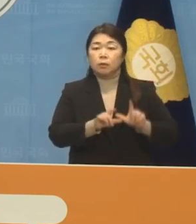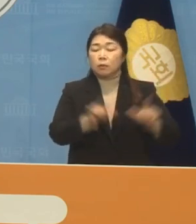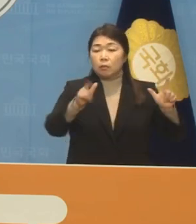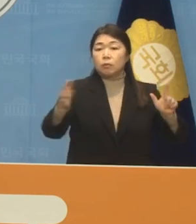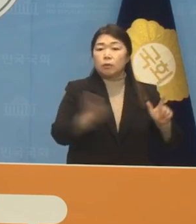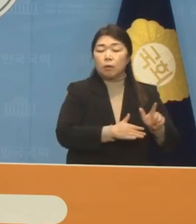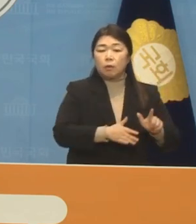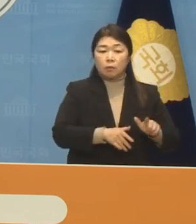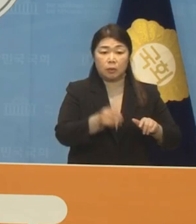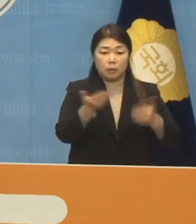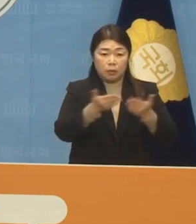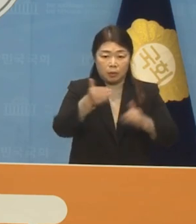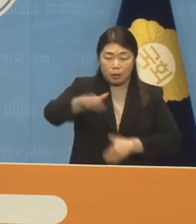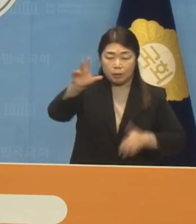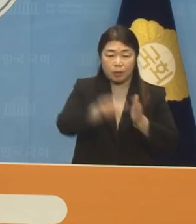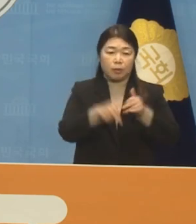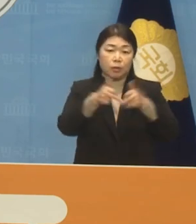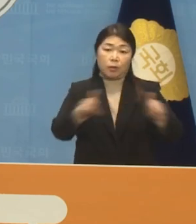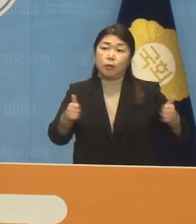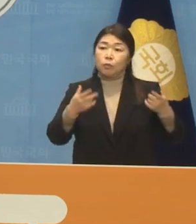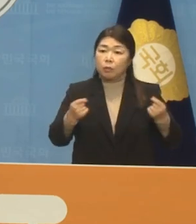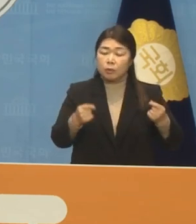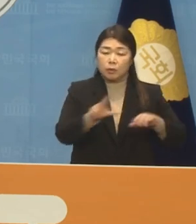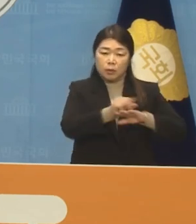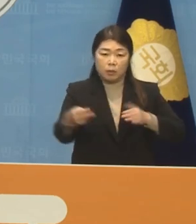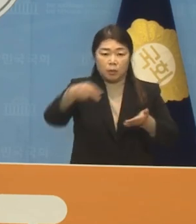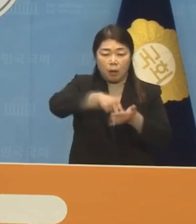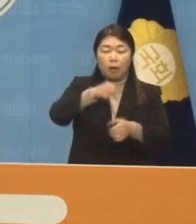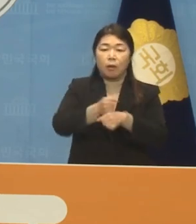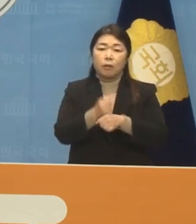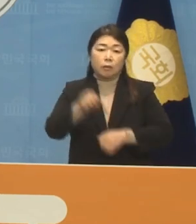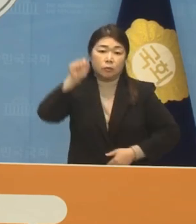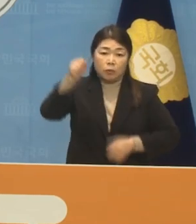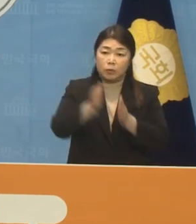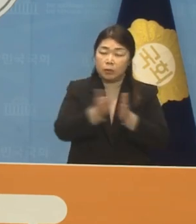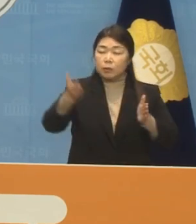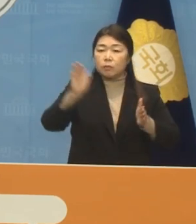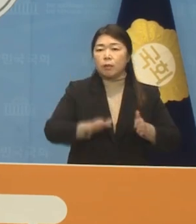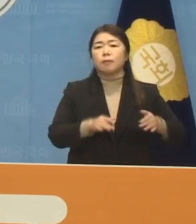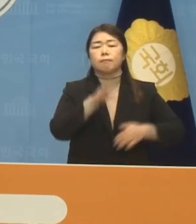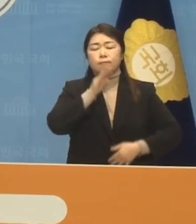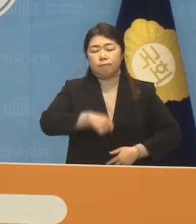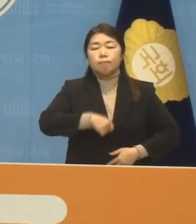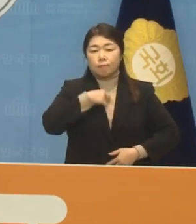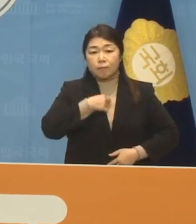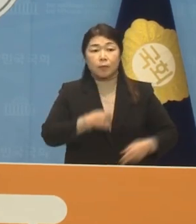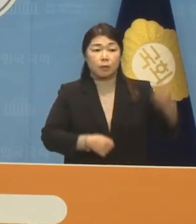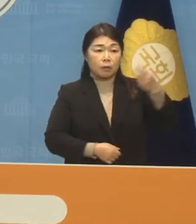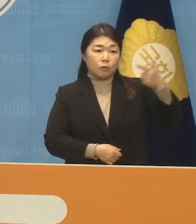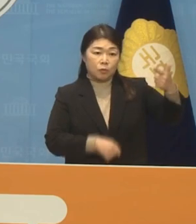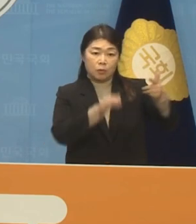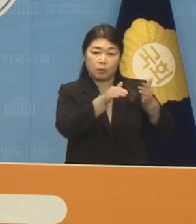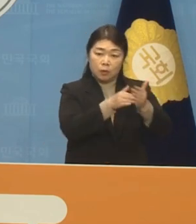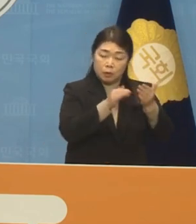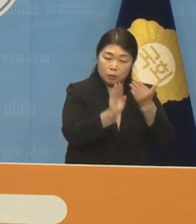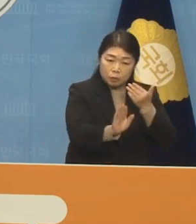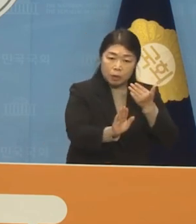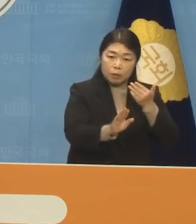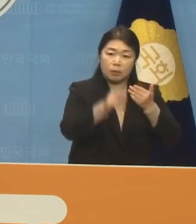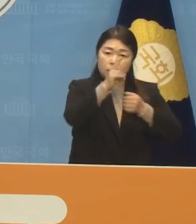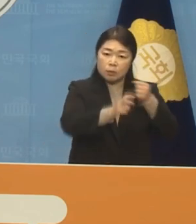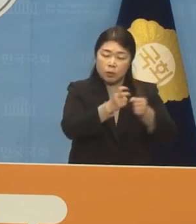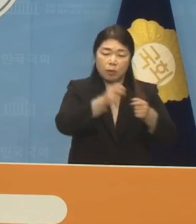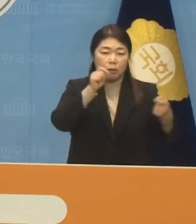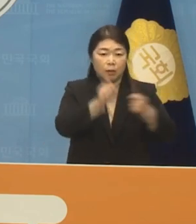탑니다 행동을 이어오면서 알려졌지만 전장현은 2006년 정식 출범 이후 20년